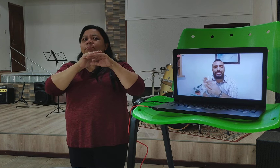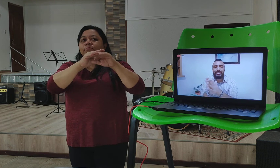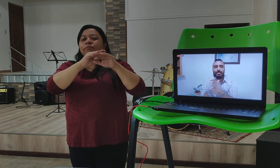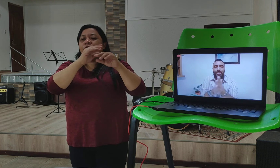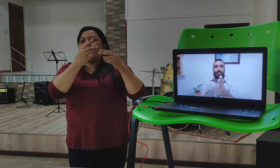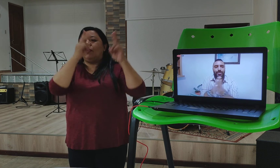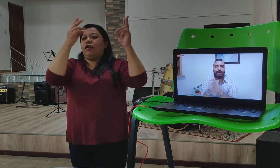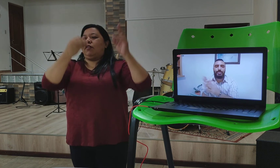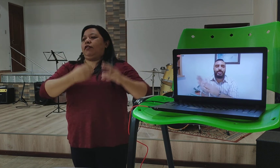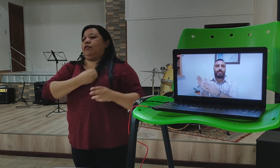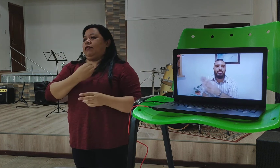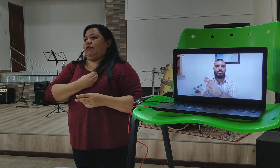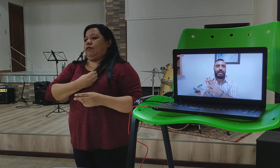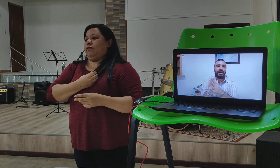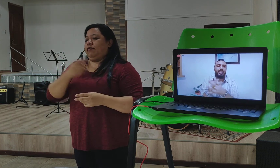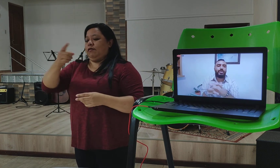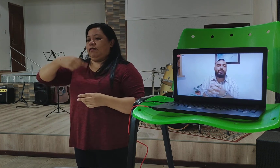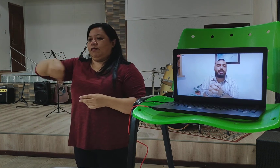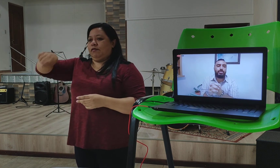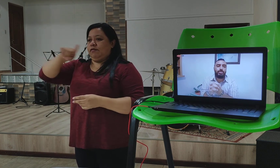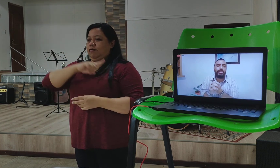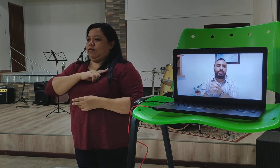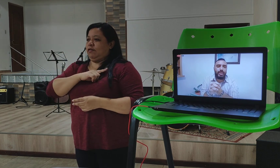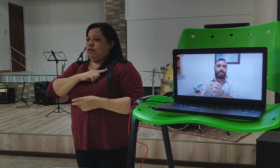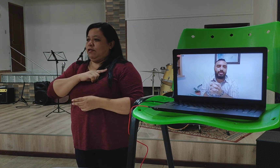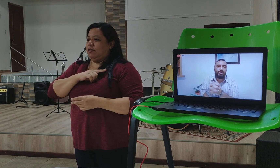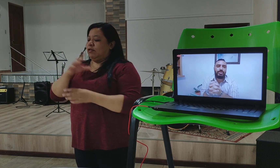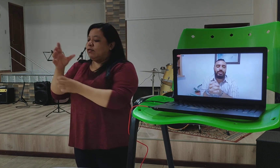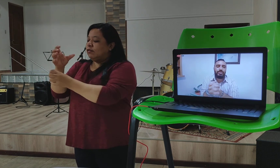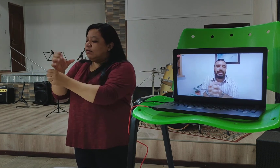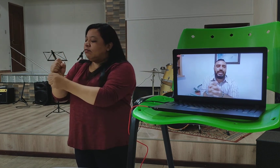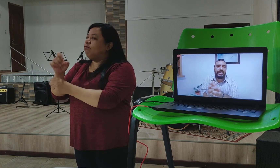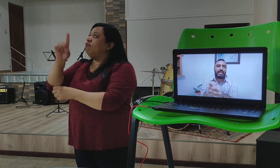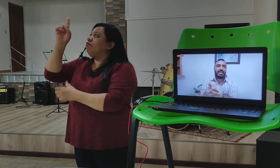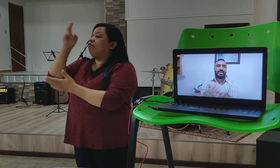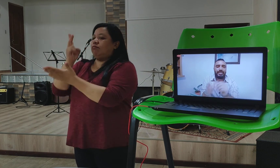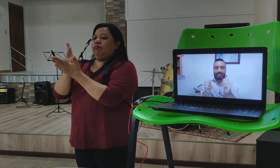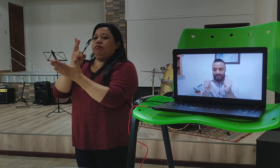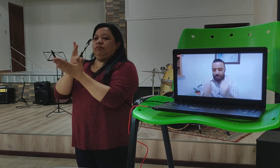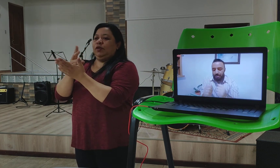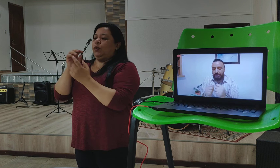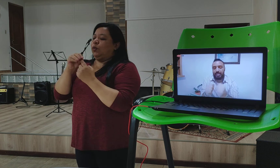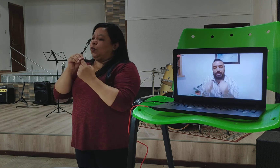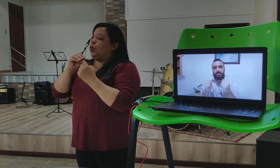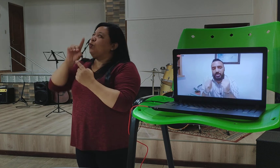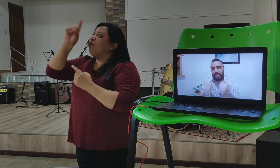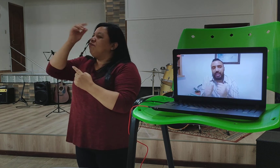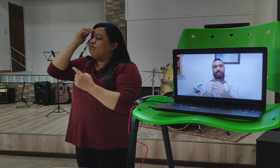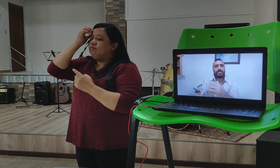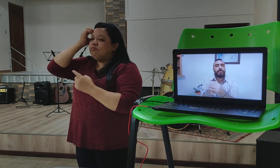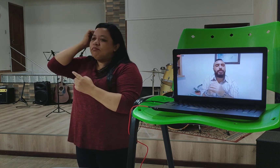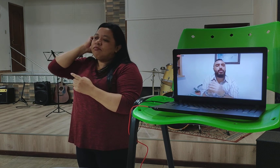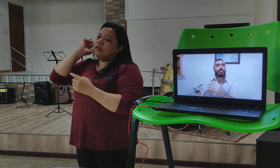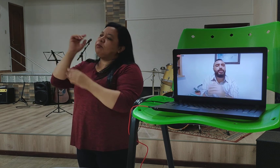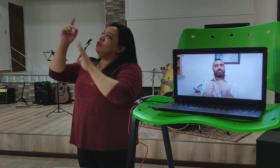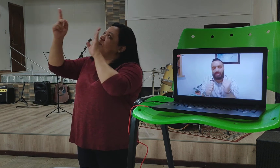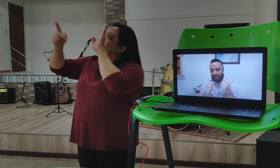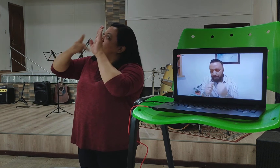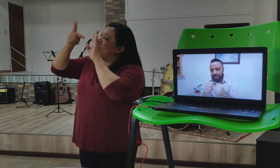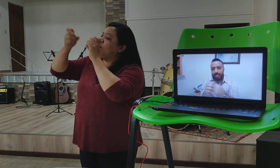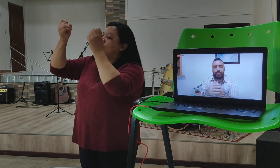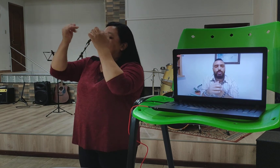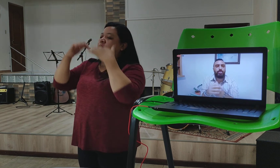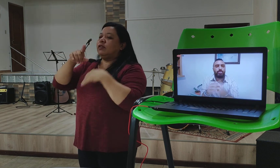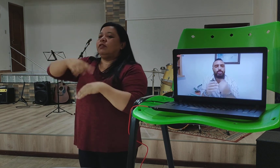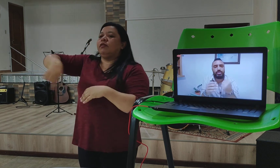não existe melhor pessoa para você confiar do que o Senhor nosso Deus. Ele sempre prometeu, sempre cumpriu,